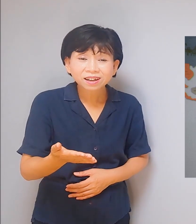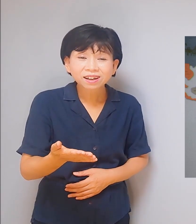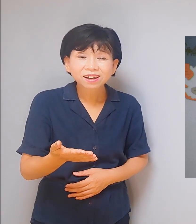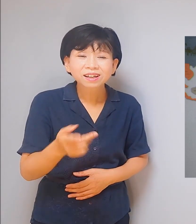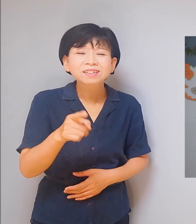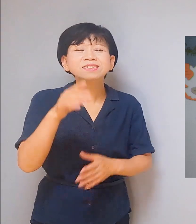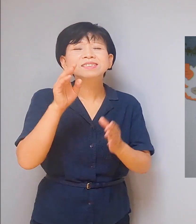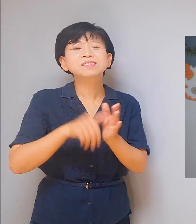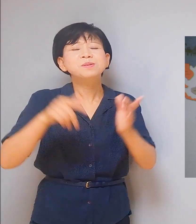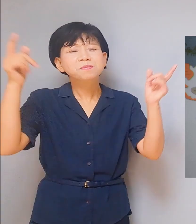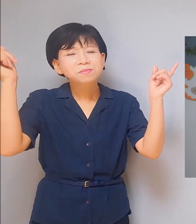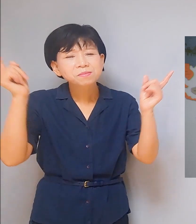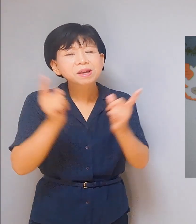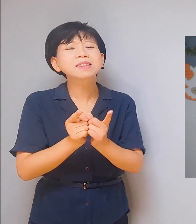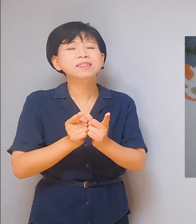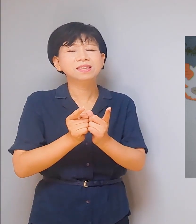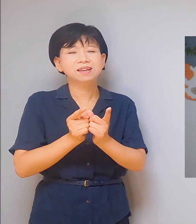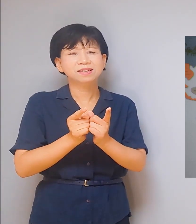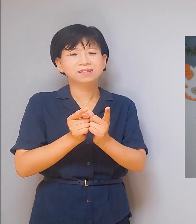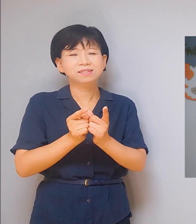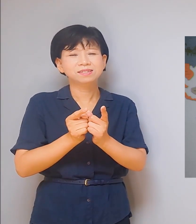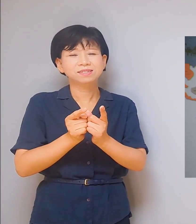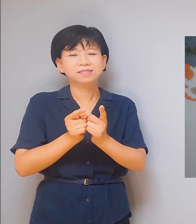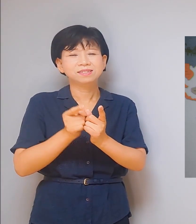그 사람,